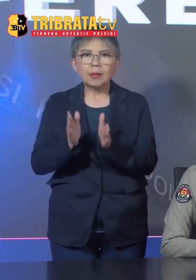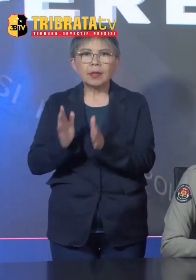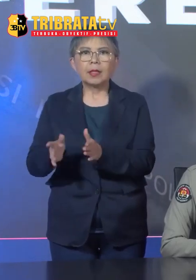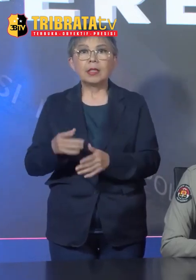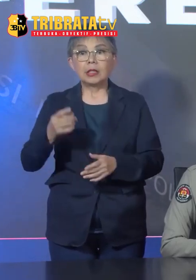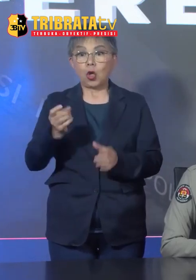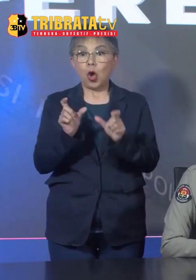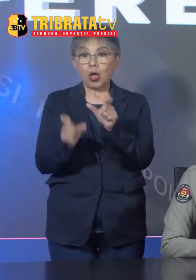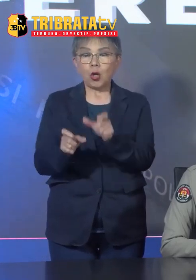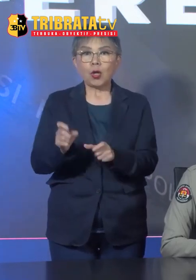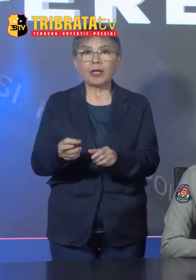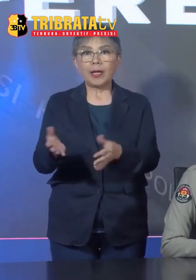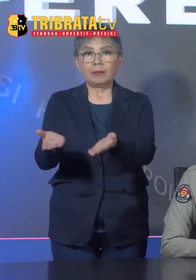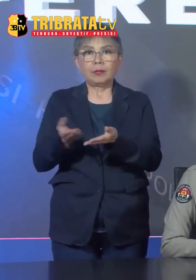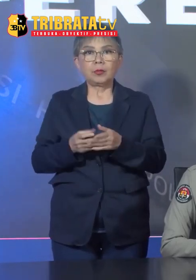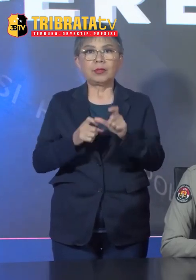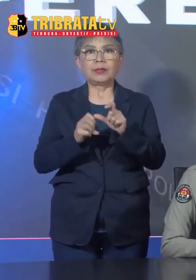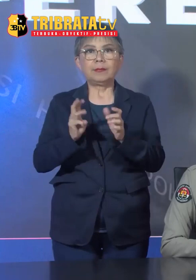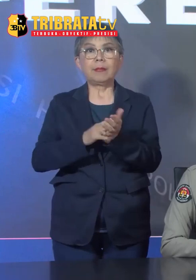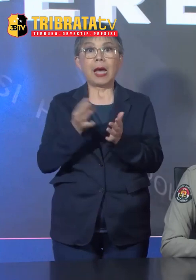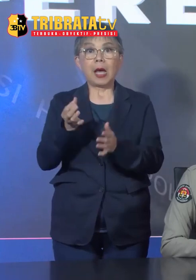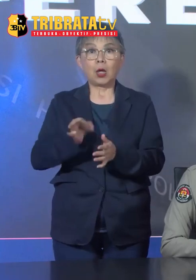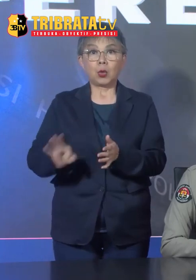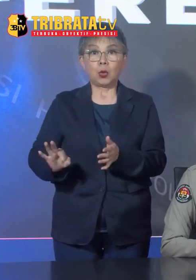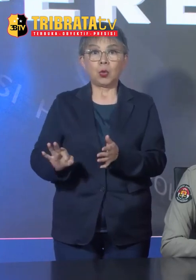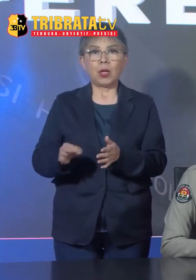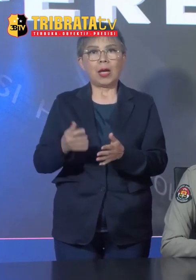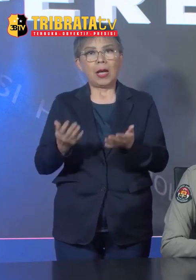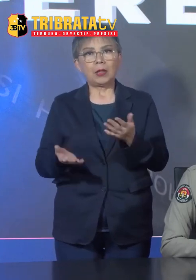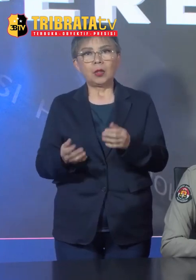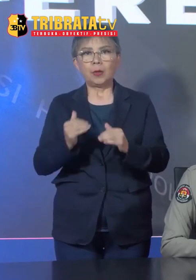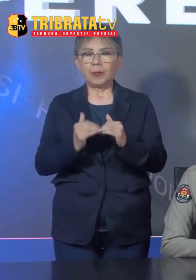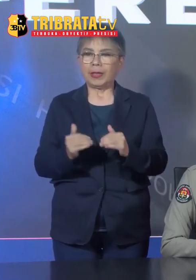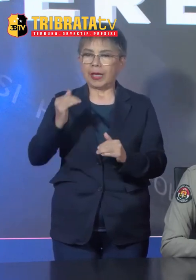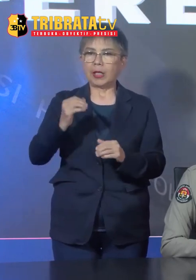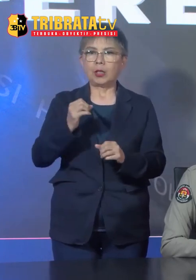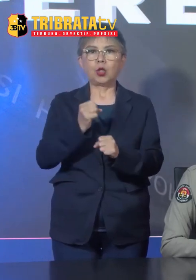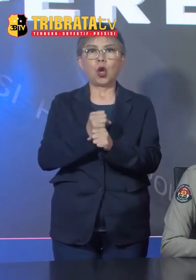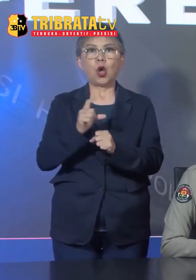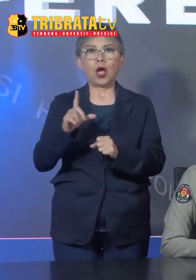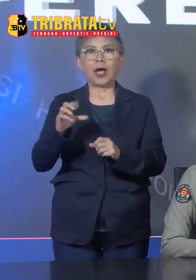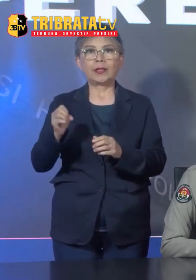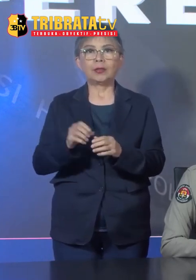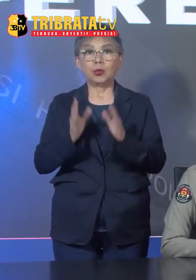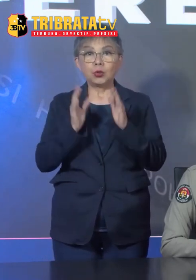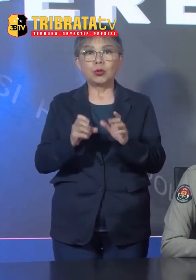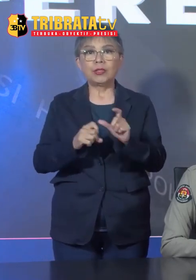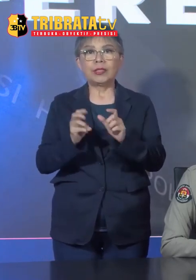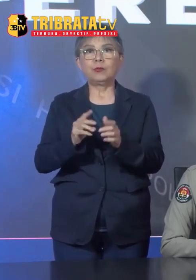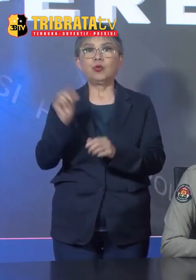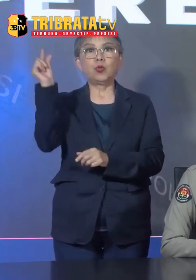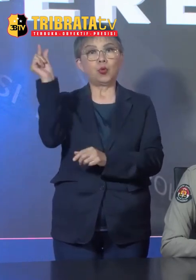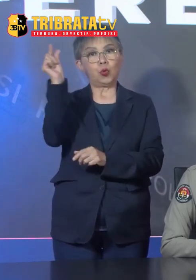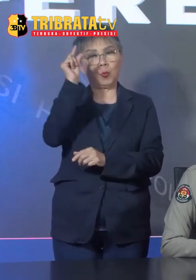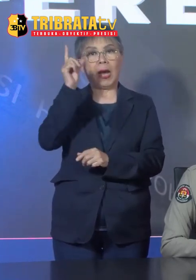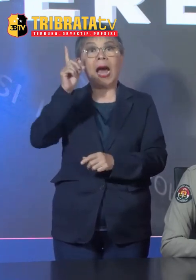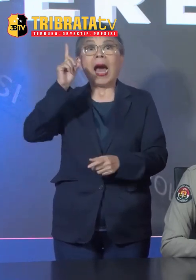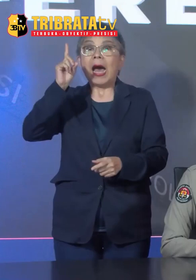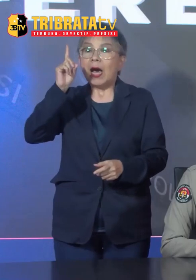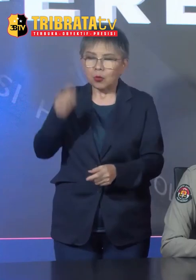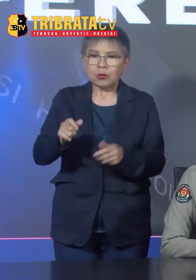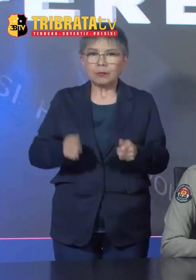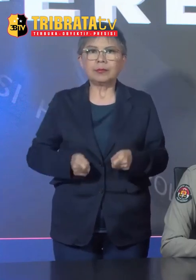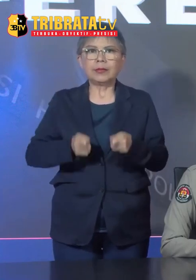bahwa bagi pemohon SIM baru dan atau peningkatan golongan khusus SIM umum wajib